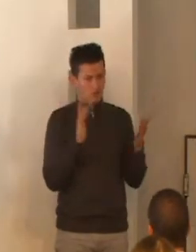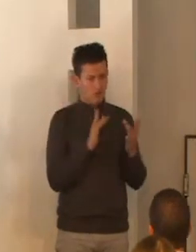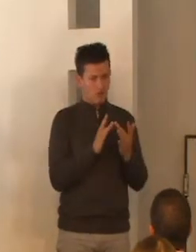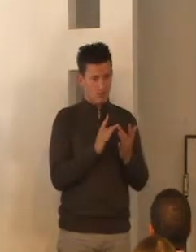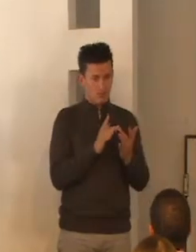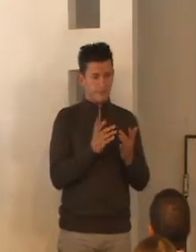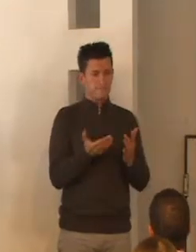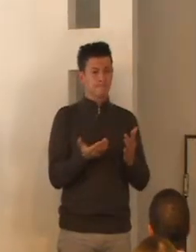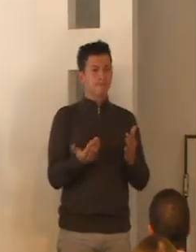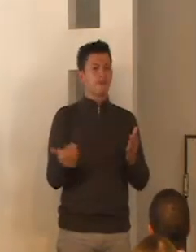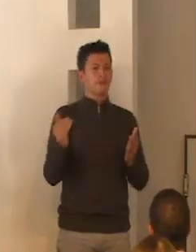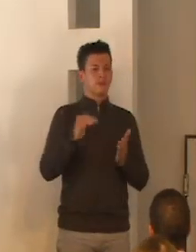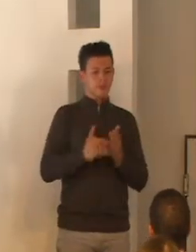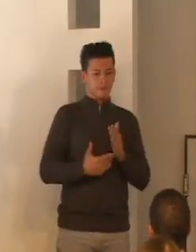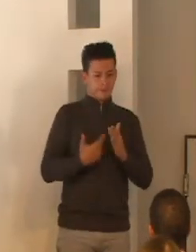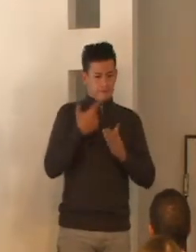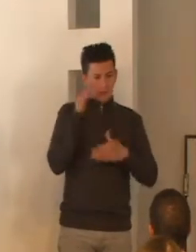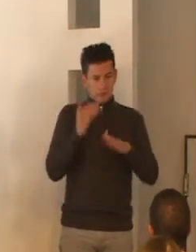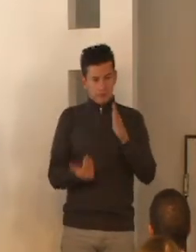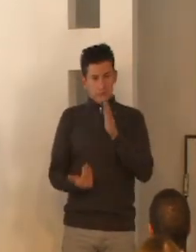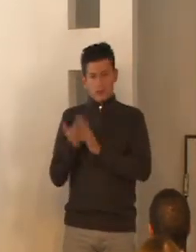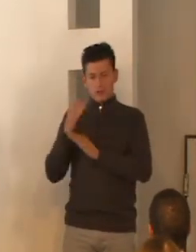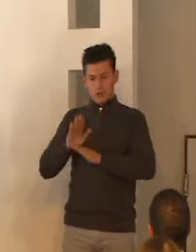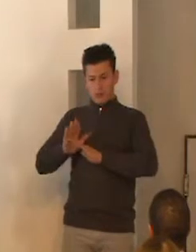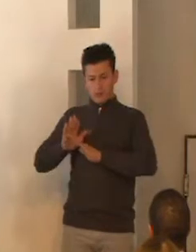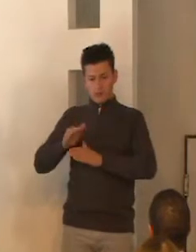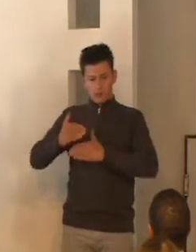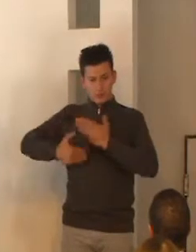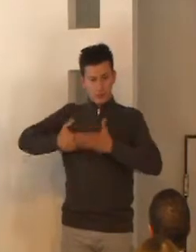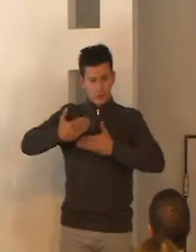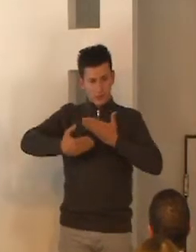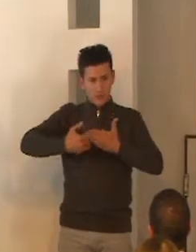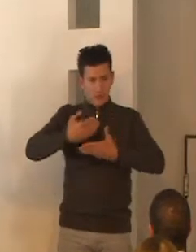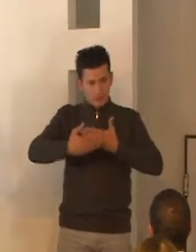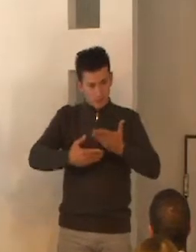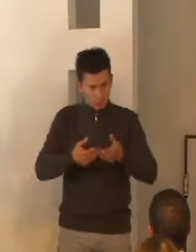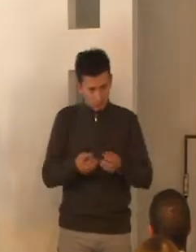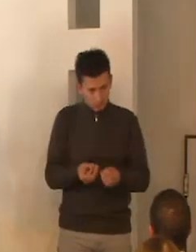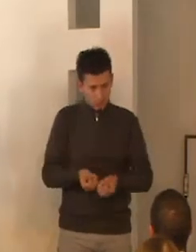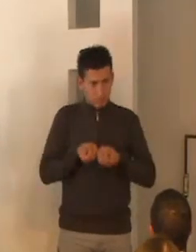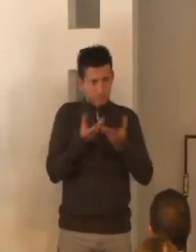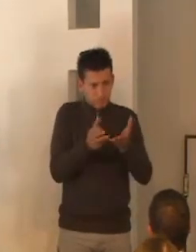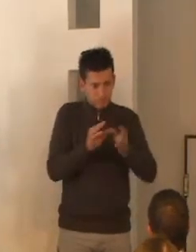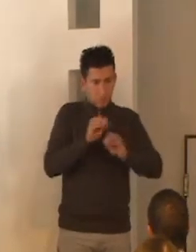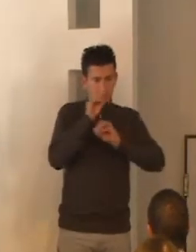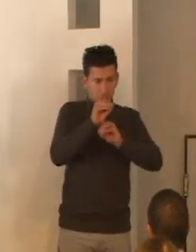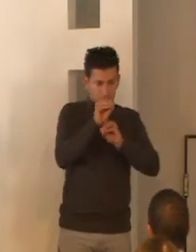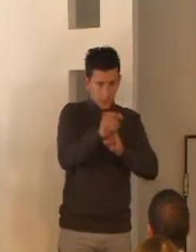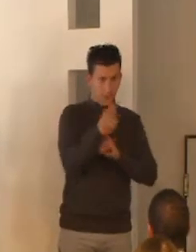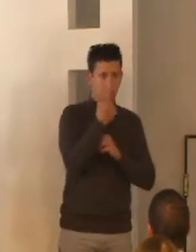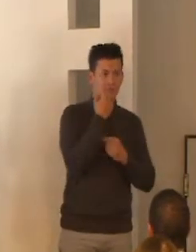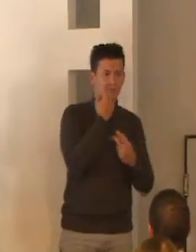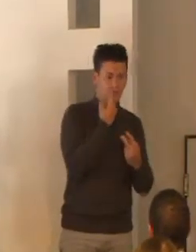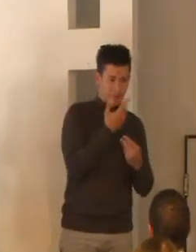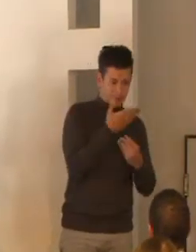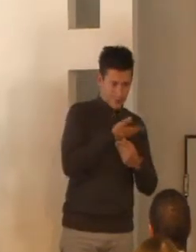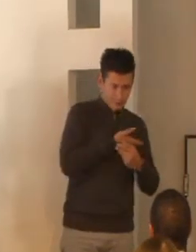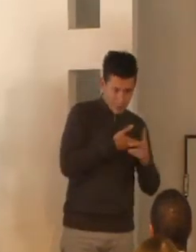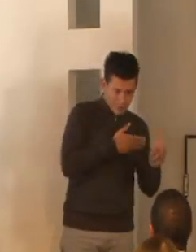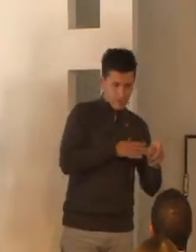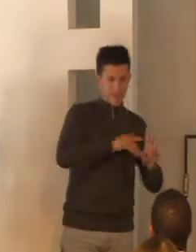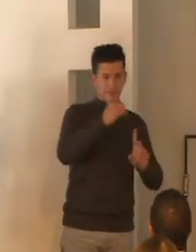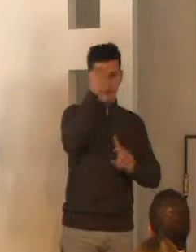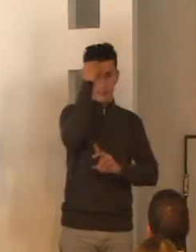hay que empezar a hacer un proceso de alfabetización con los papás, con los mismos maestros,